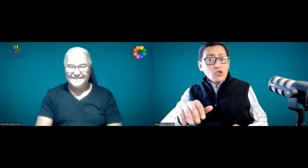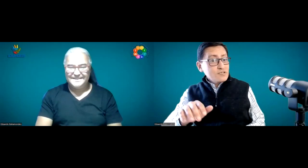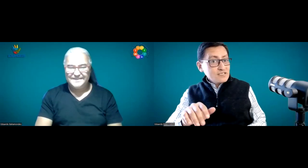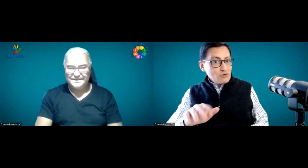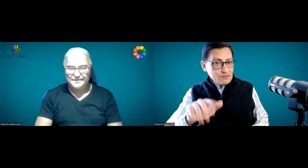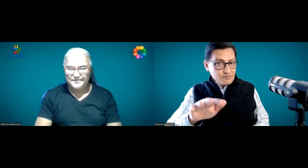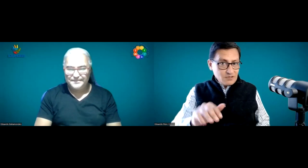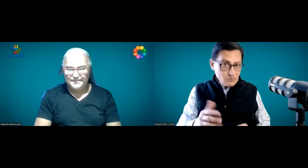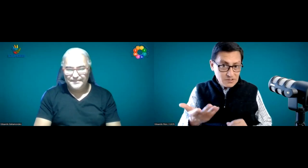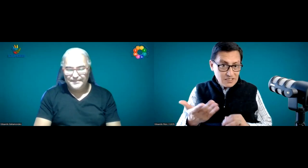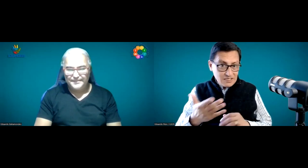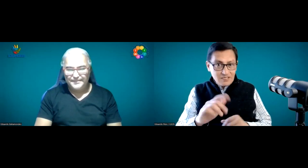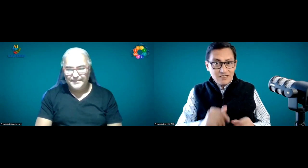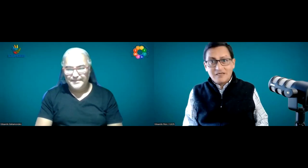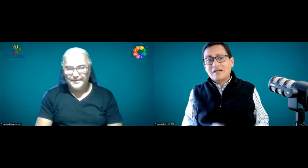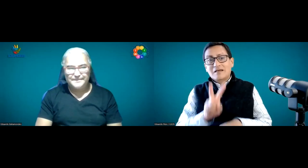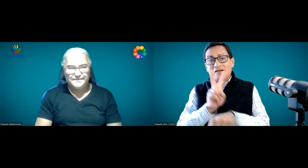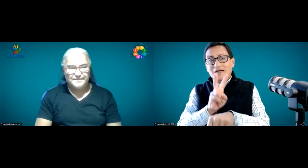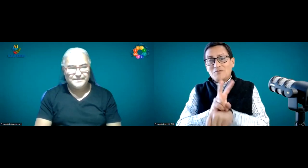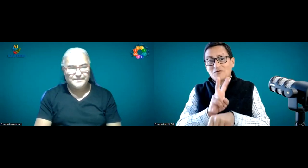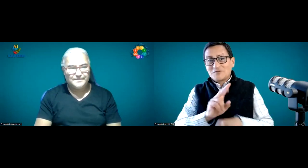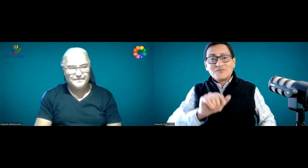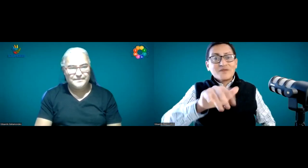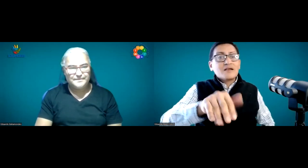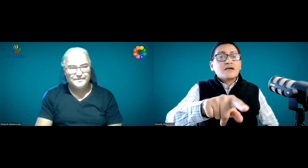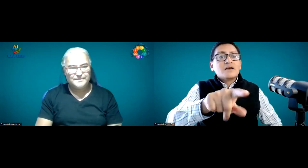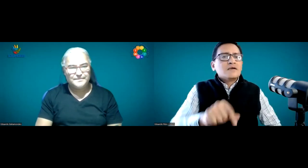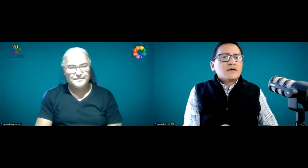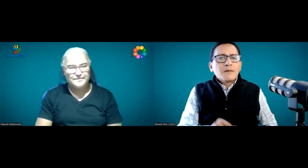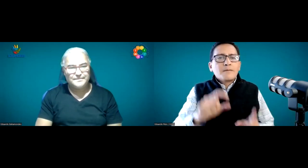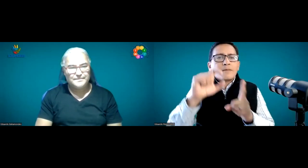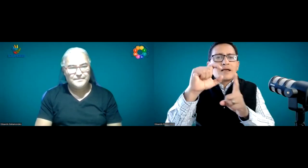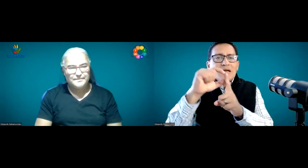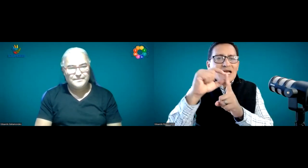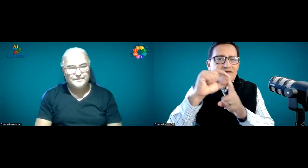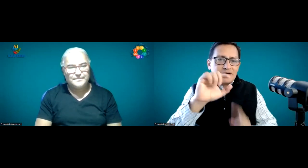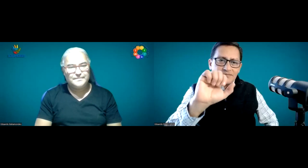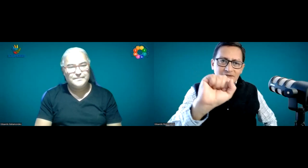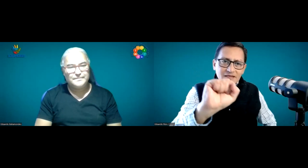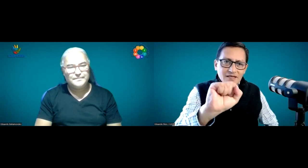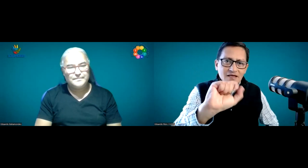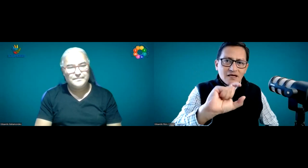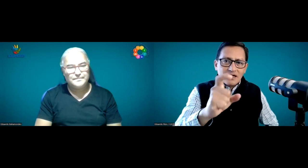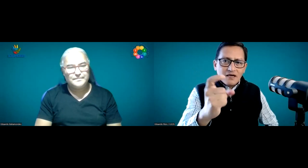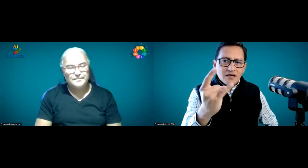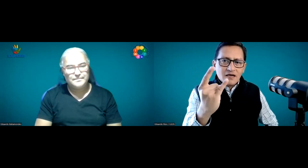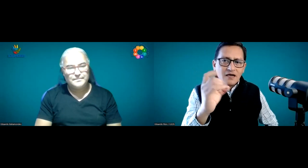preguntar a Eduardo cómo se dice agua. Vamos a preguntarle a él, que el profesor. La palabra